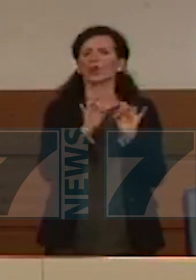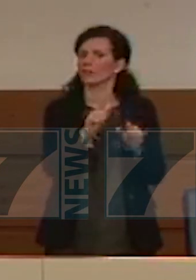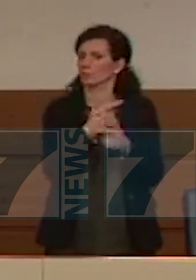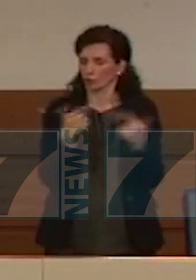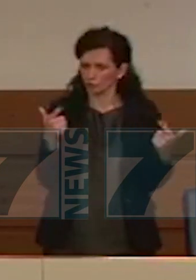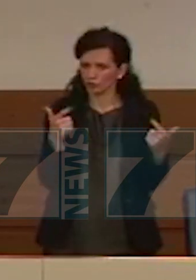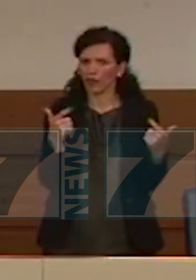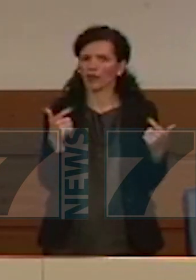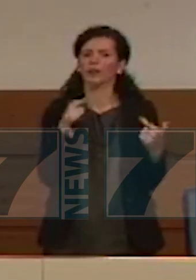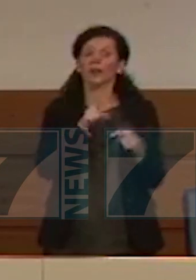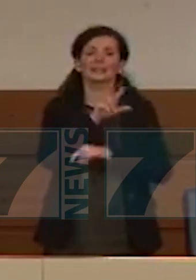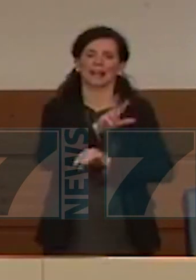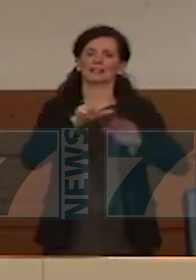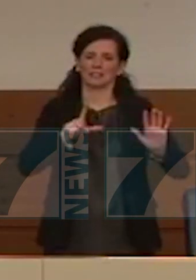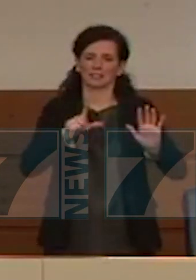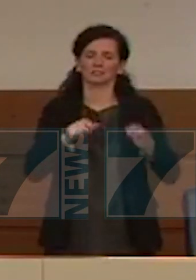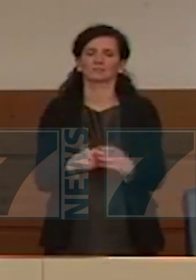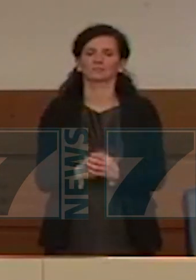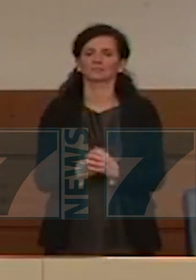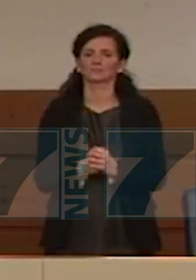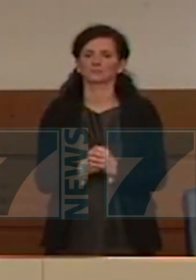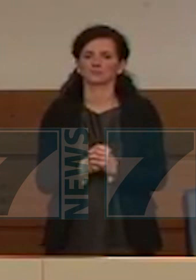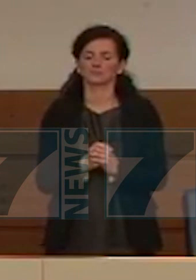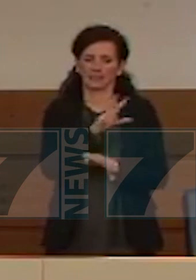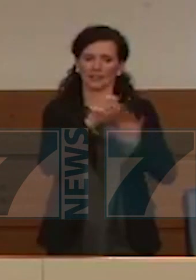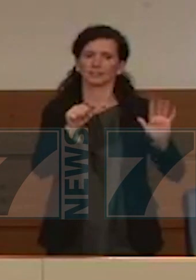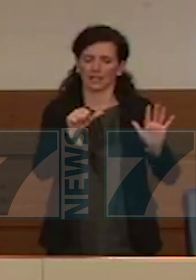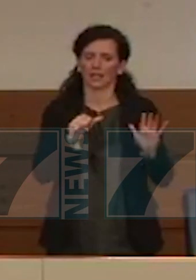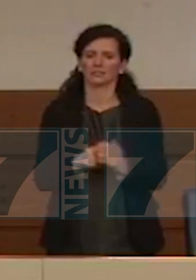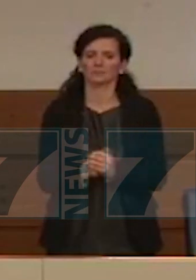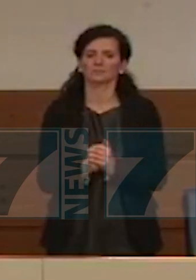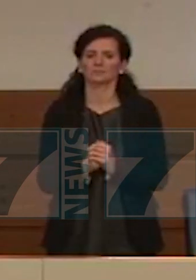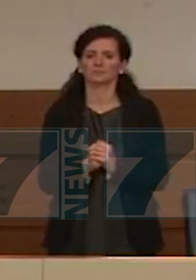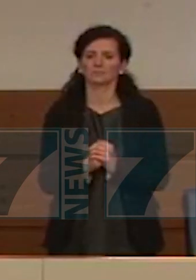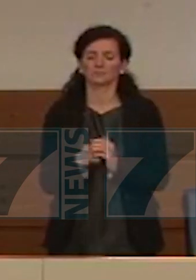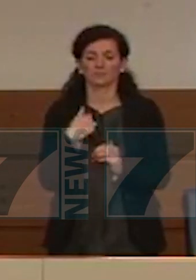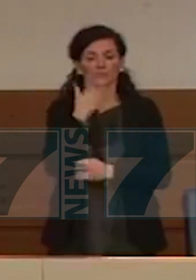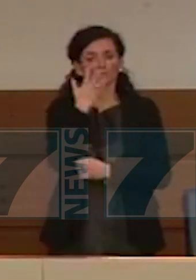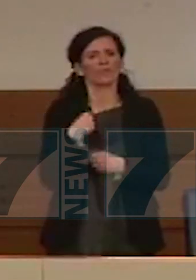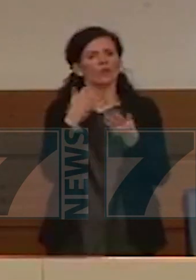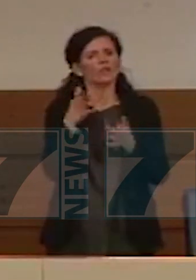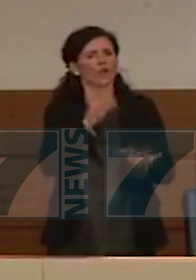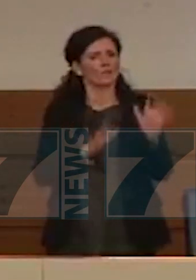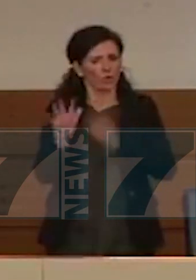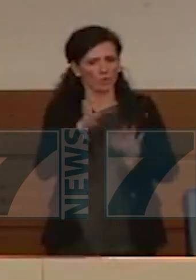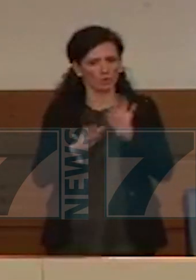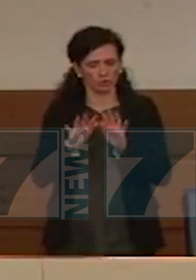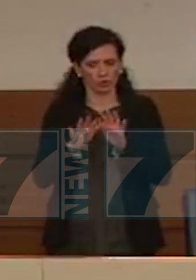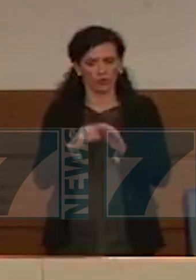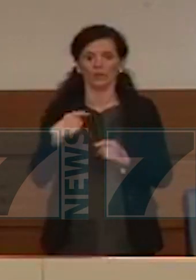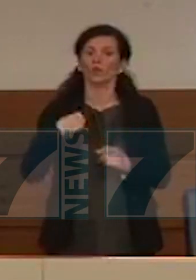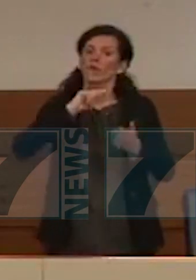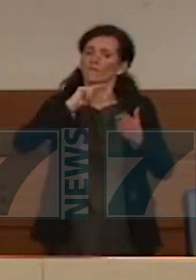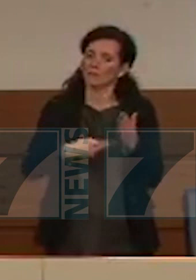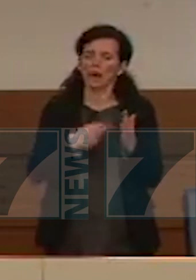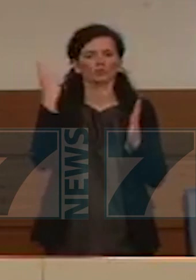3 patologji, si hipertension, diabet e të tjerë. Më pak se 10% e vdekshmërisë i takojnë moshës